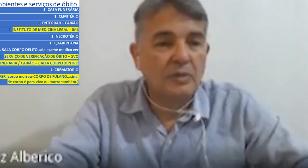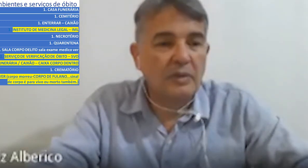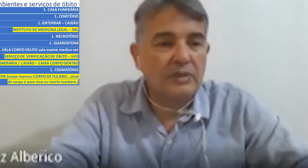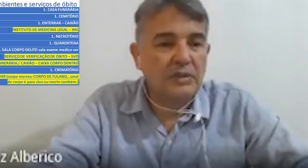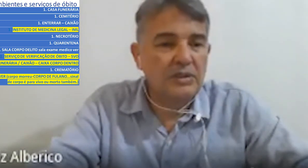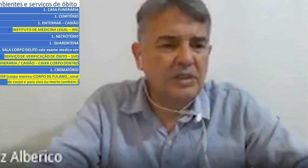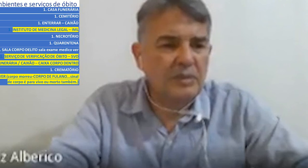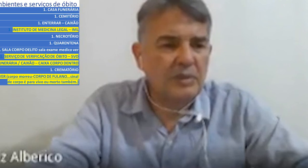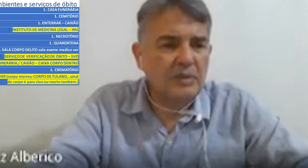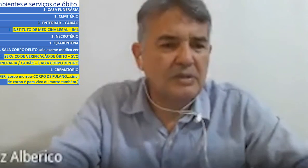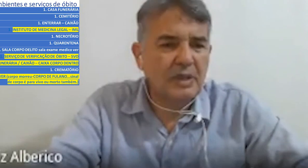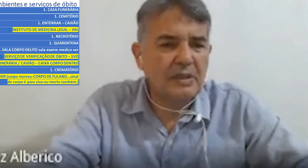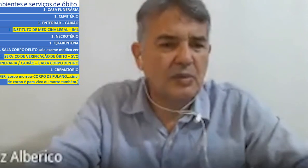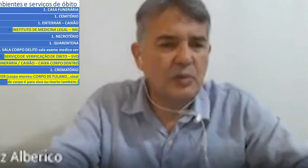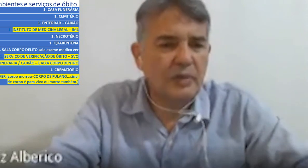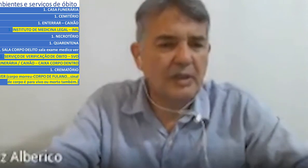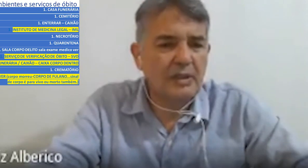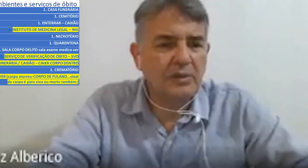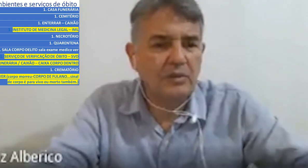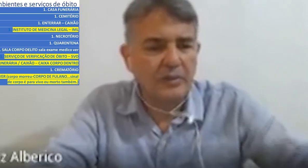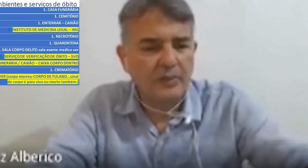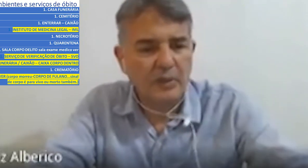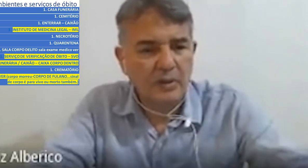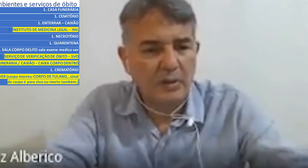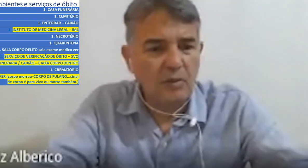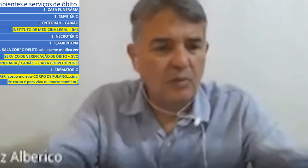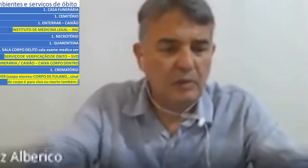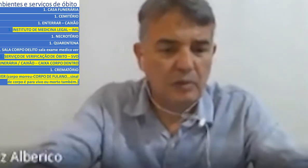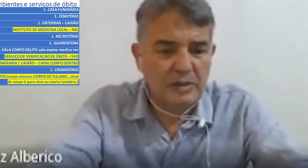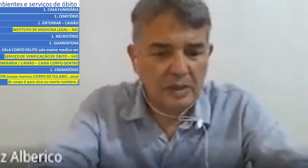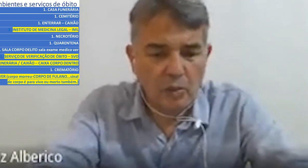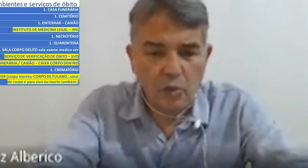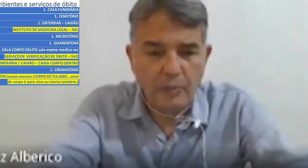a gente chama sala de corpo de delito. Uma coisa é corpo,